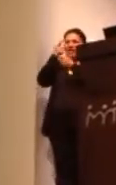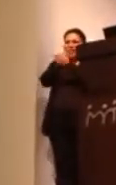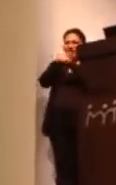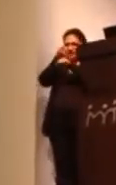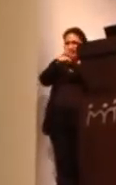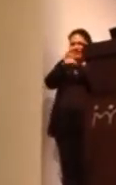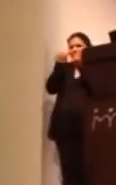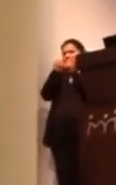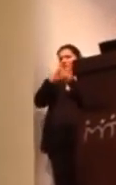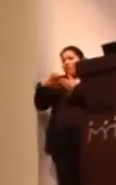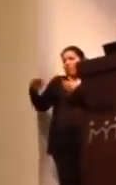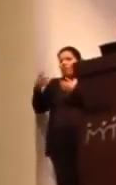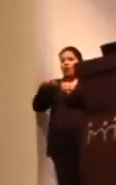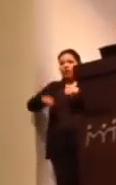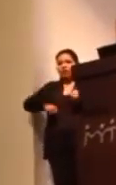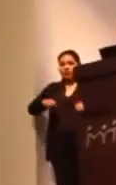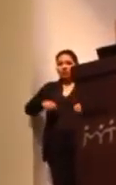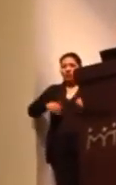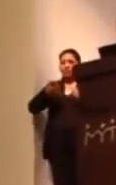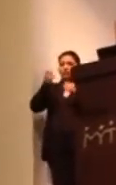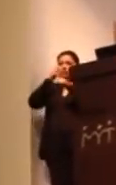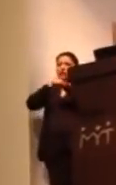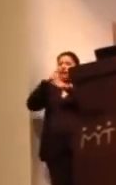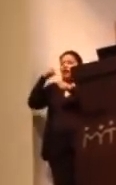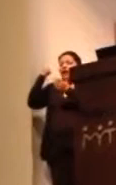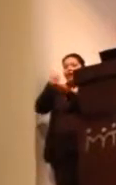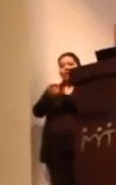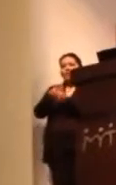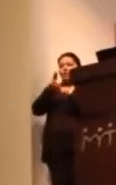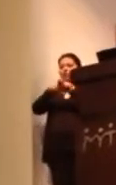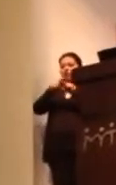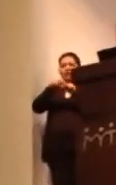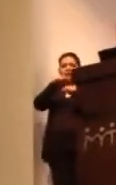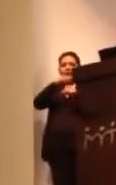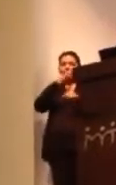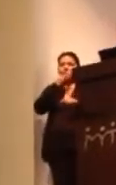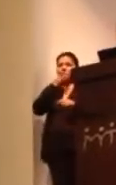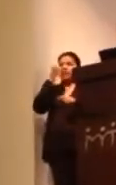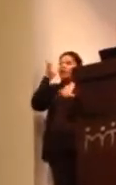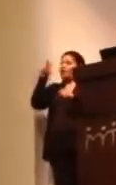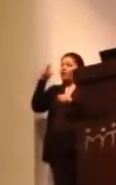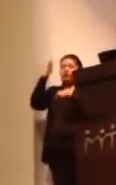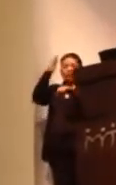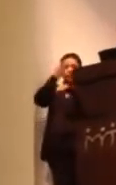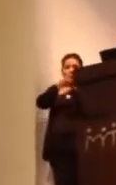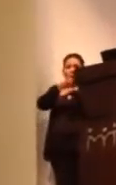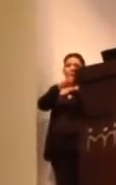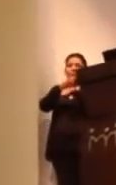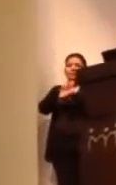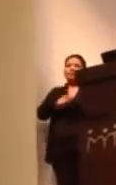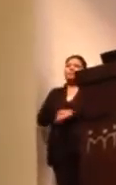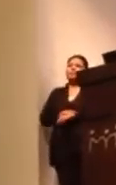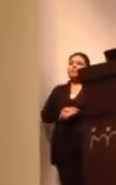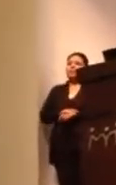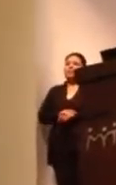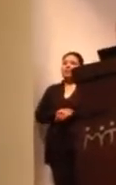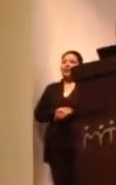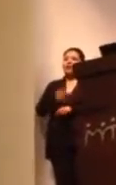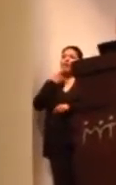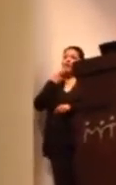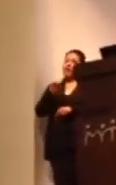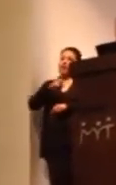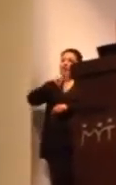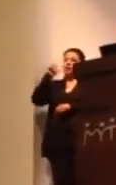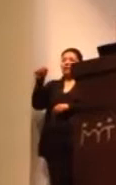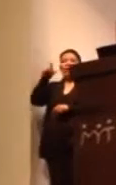normal, entonces lo queremos sentar a fuerza. Y si no se sienta, lo castigas. Y si no te sirve el castigo,